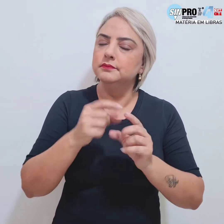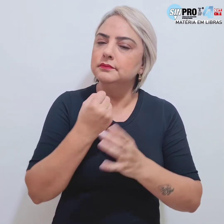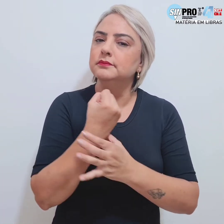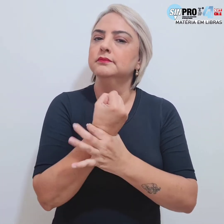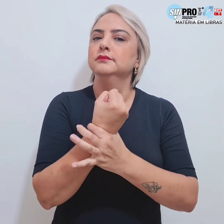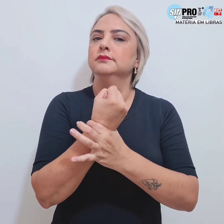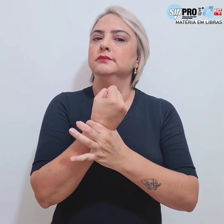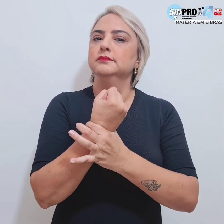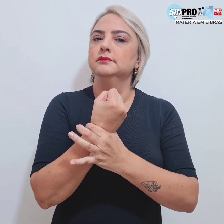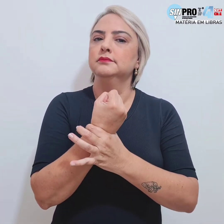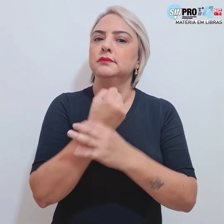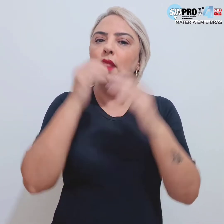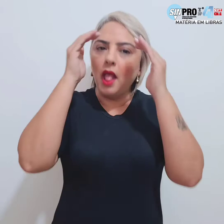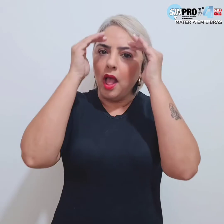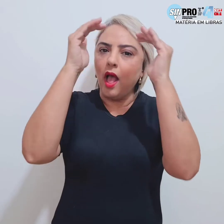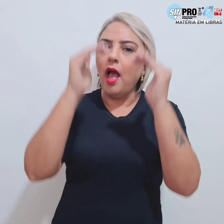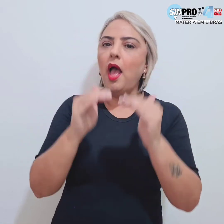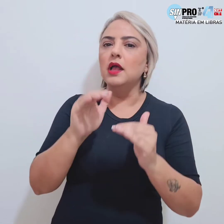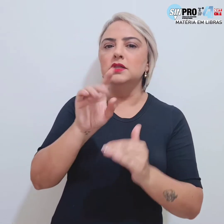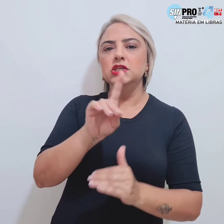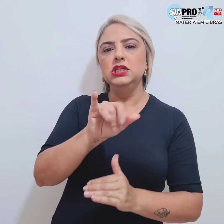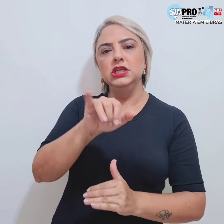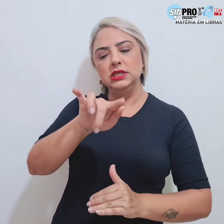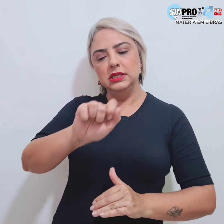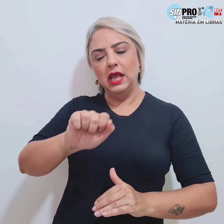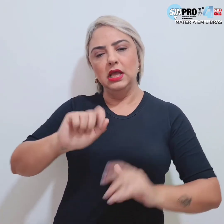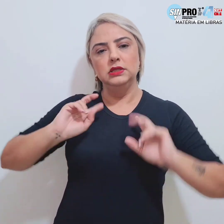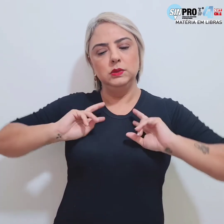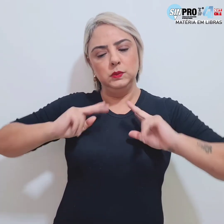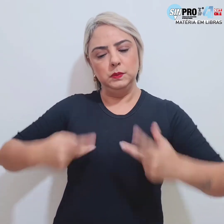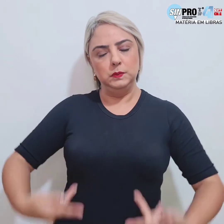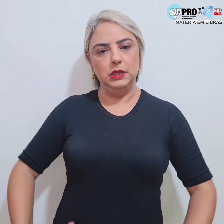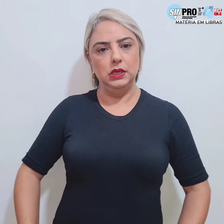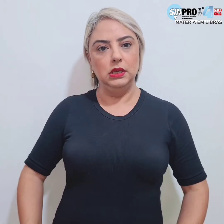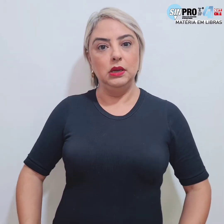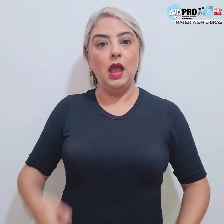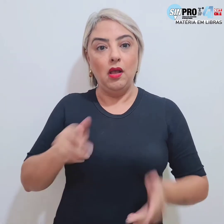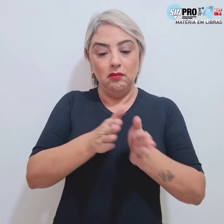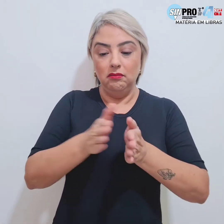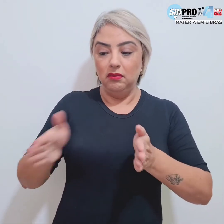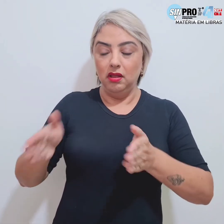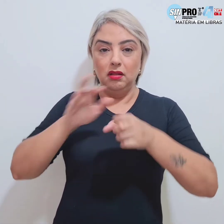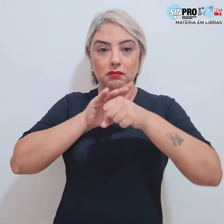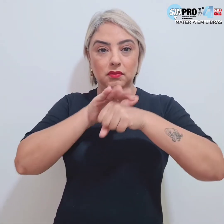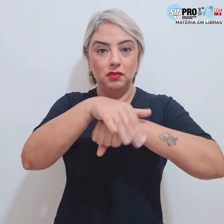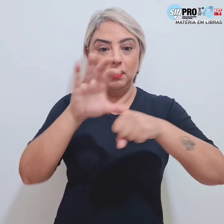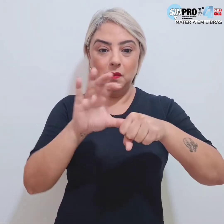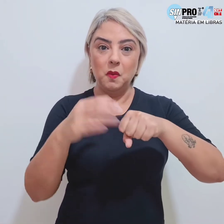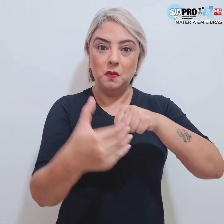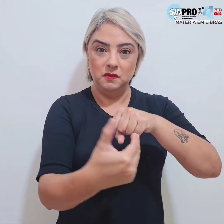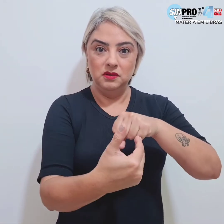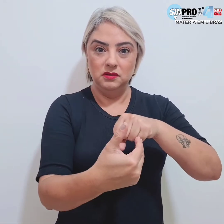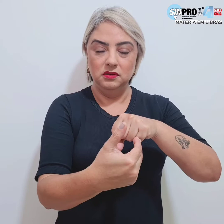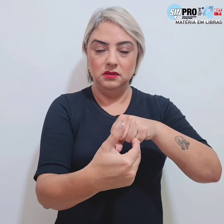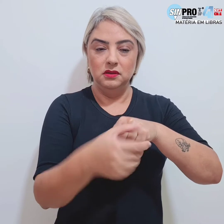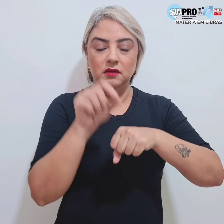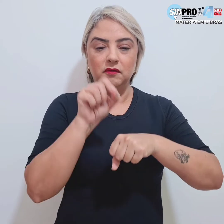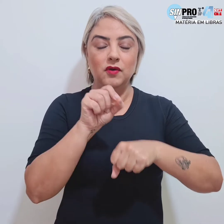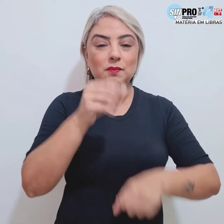a dignidade da pessoa humana. Em meio à pandemia da Covid-19, foi comprovada